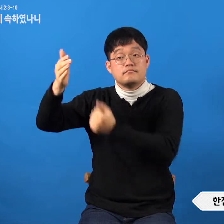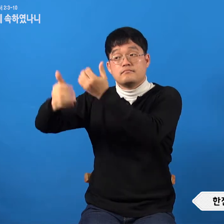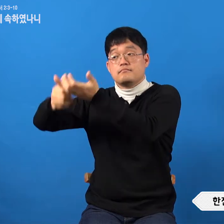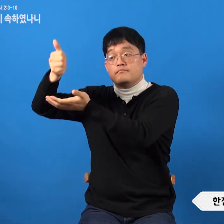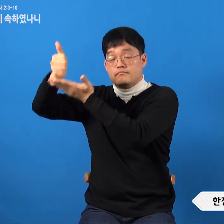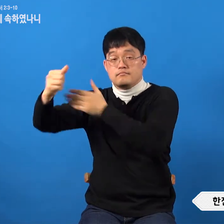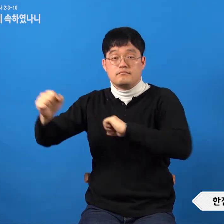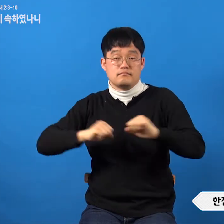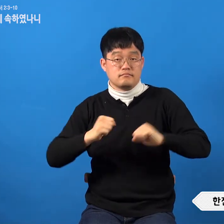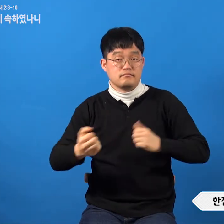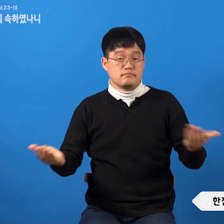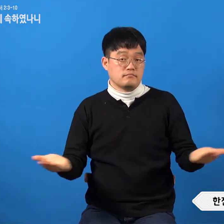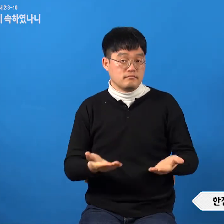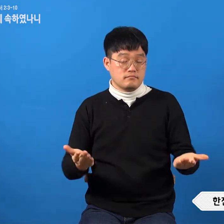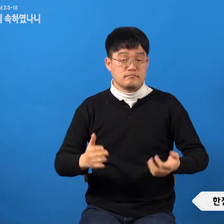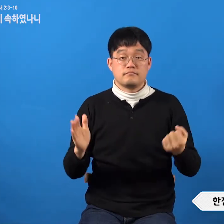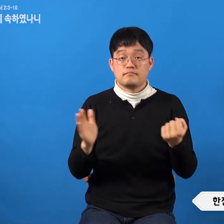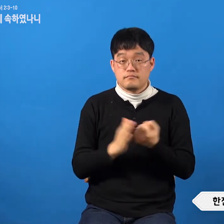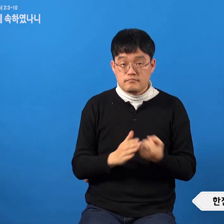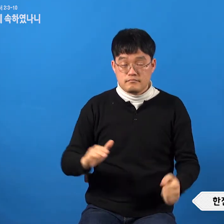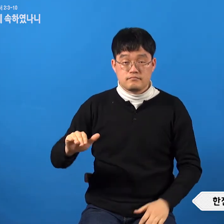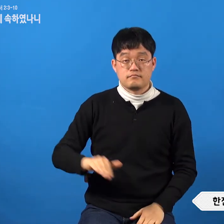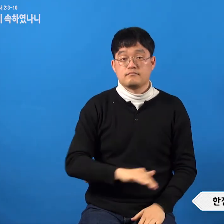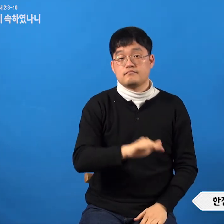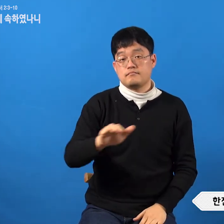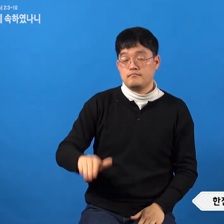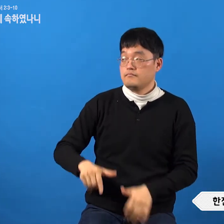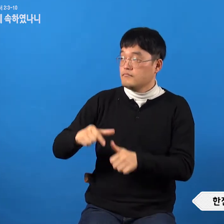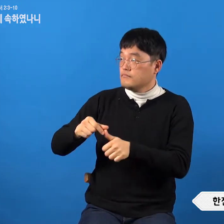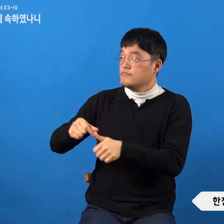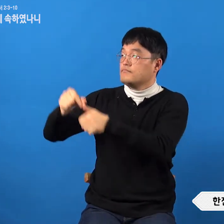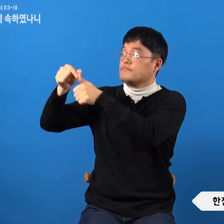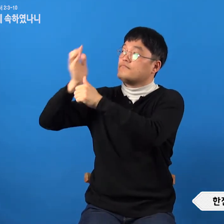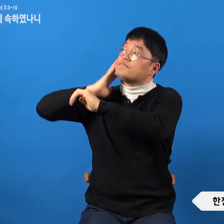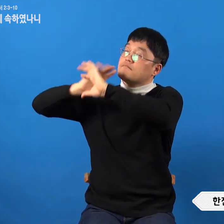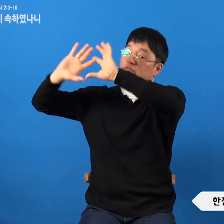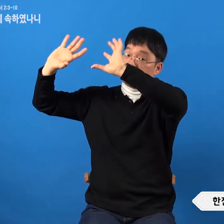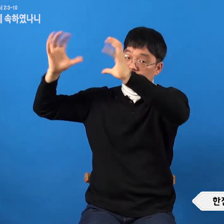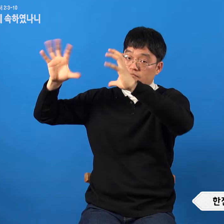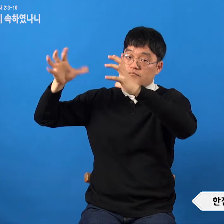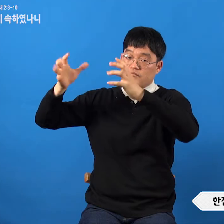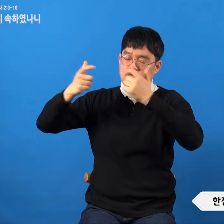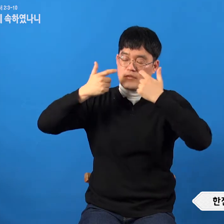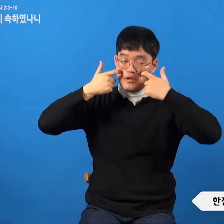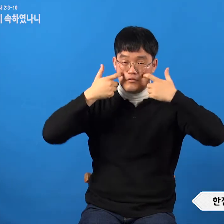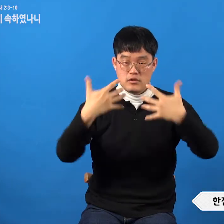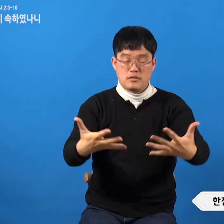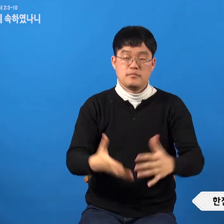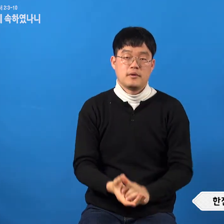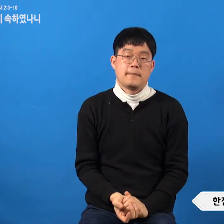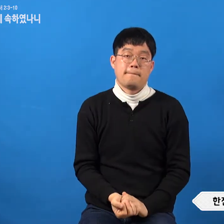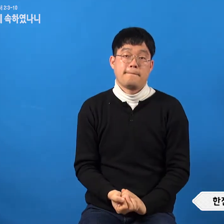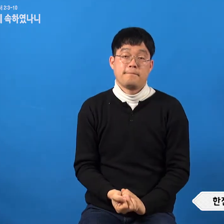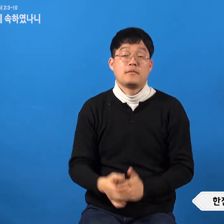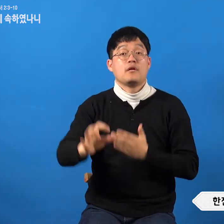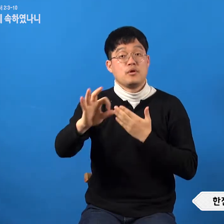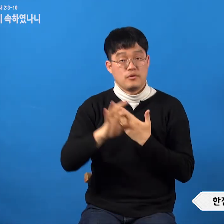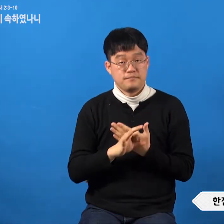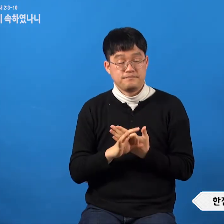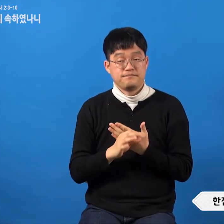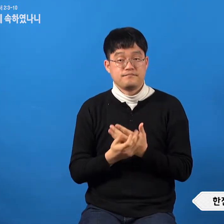하나님이 하신 것이기 때문에 우리의 구원은, 천국은 확실한 것입니다. 자,